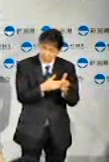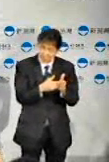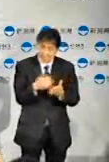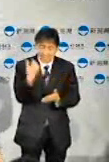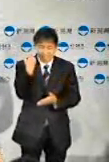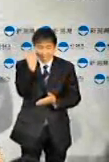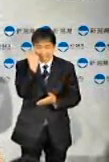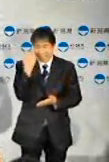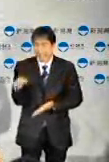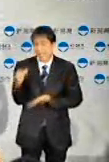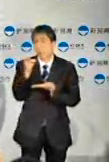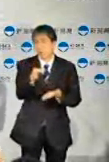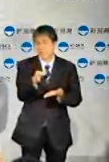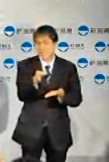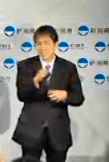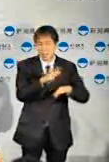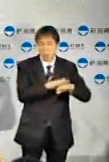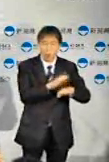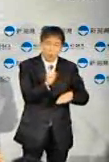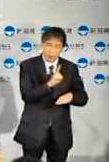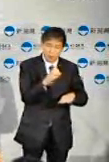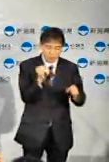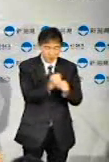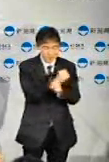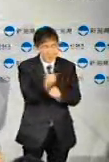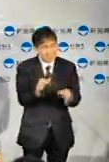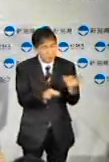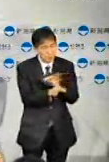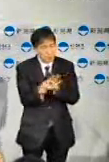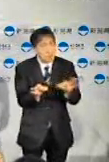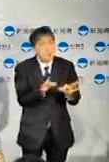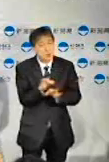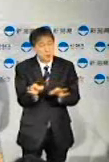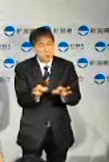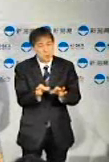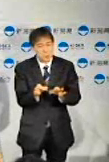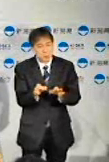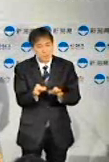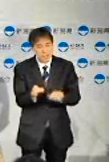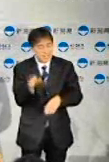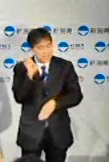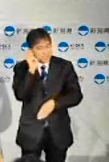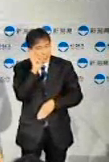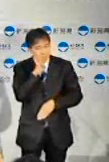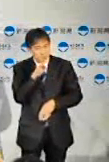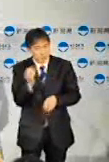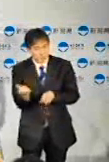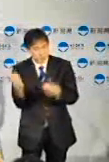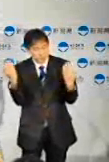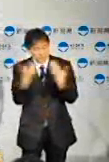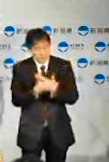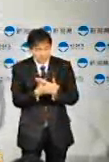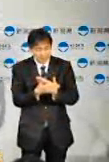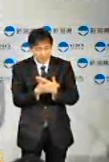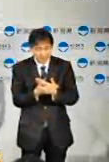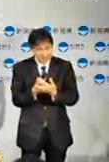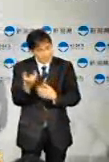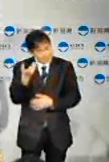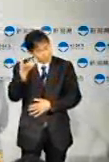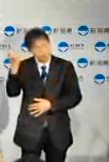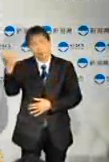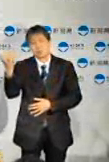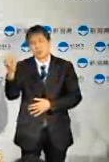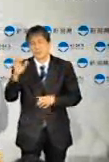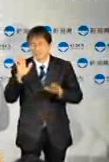どう投資して、その事業運営を軌道に乗せられるかっ ていうところの見込みですので、